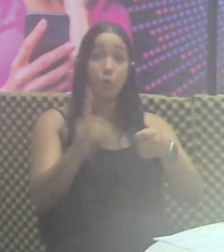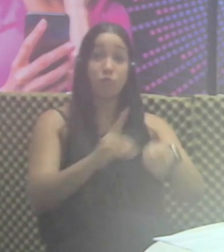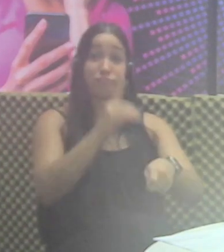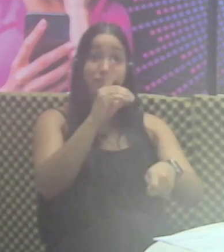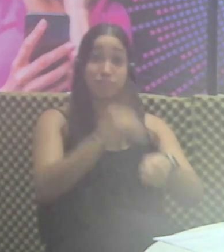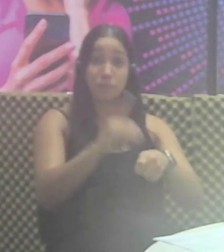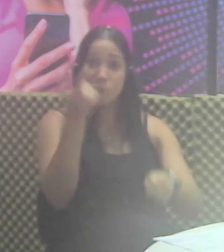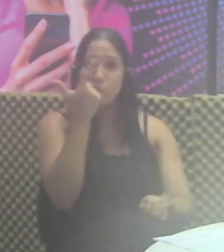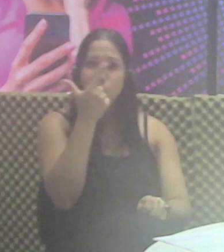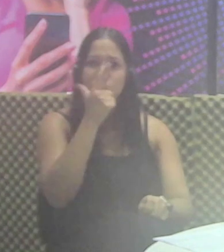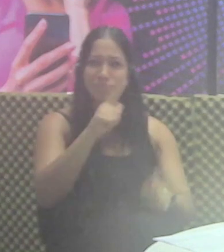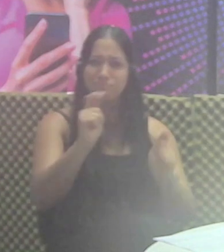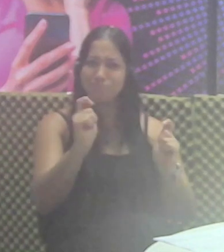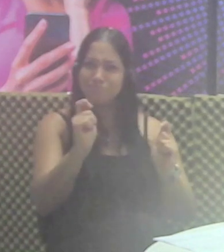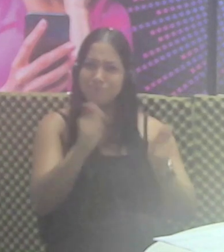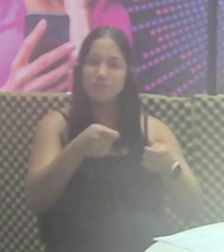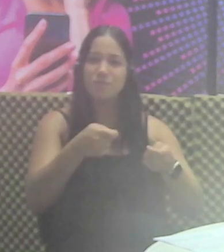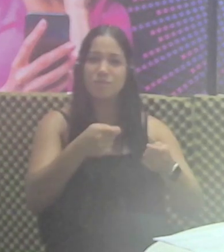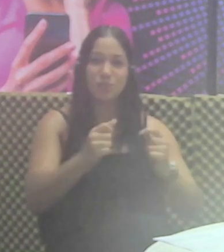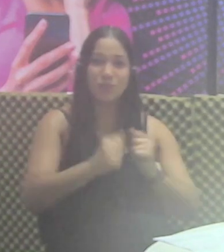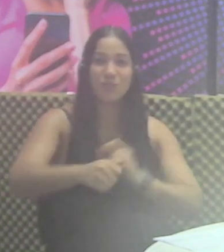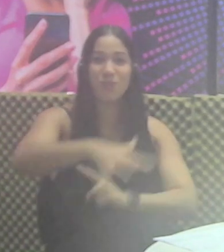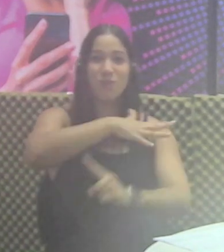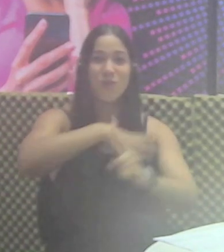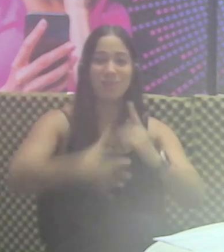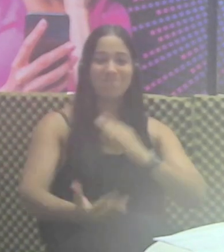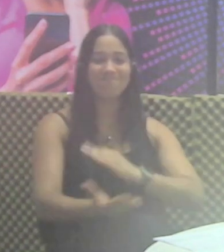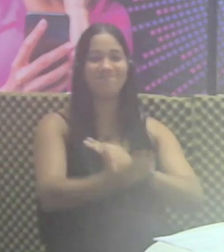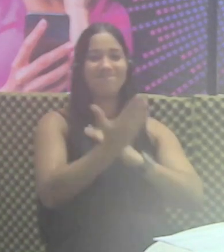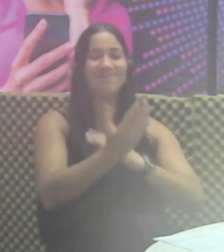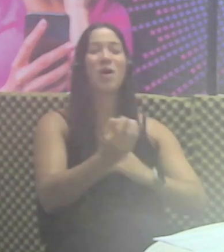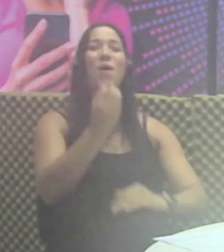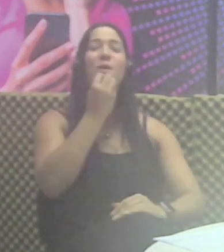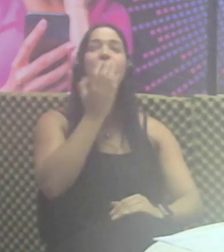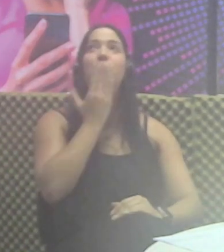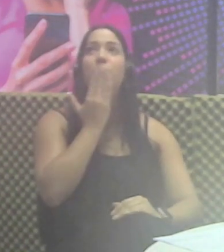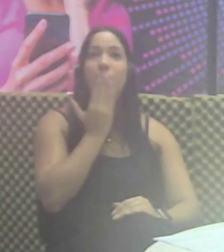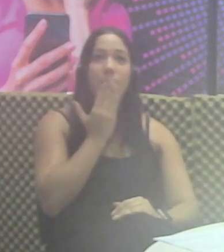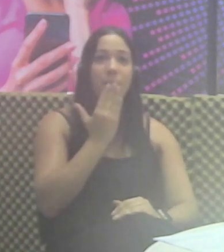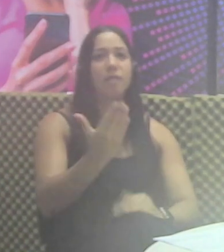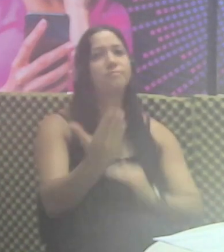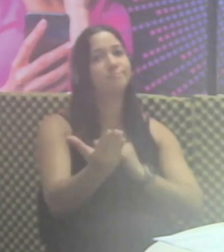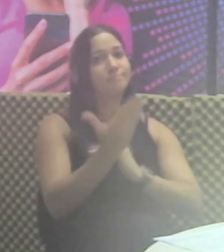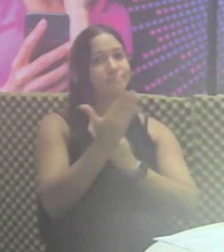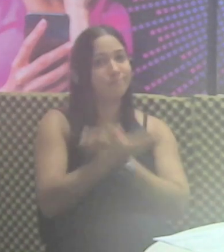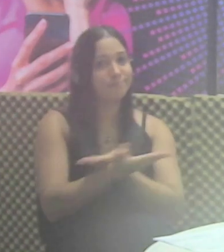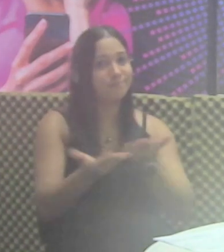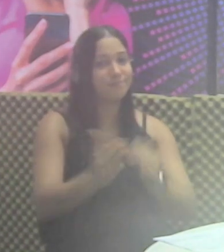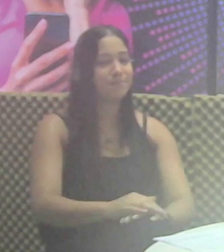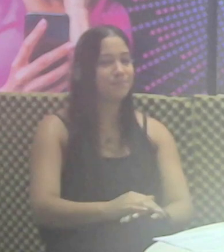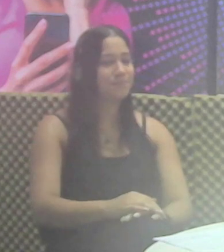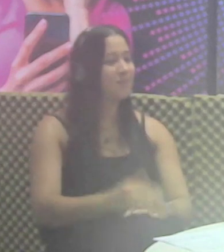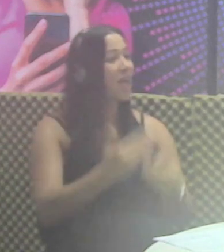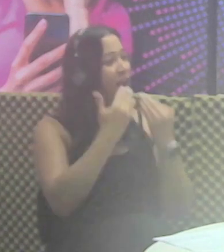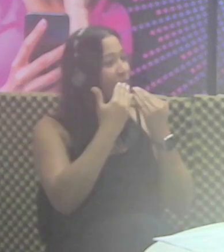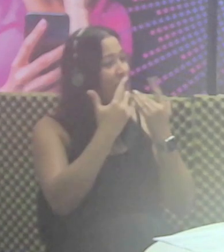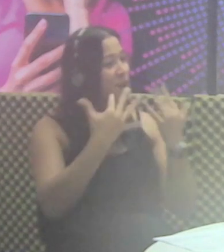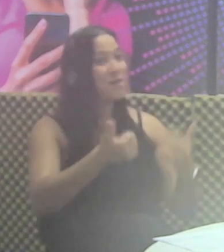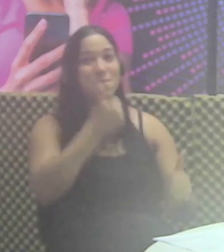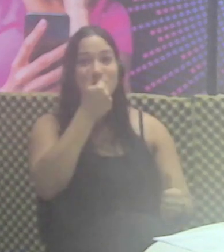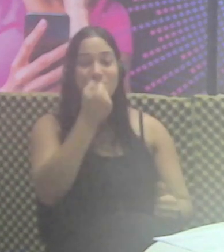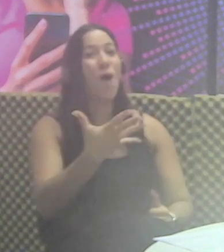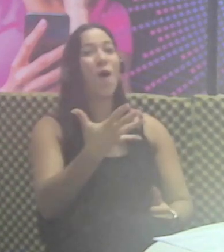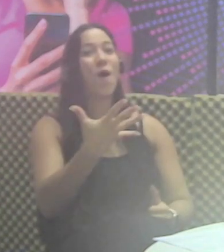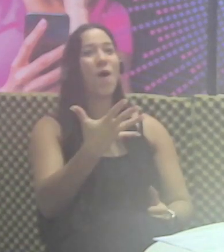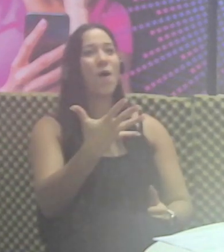ser efetivo com a participação social. É mais uma chance de pedir a ajuda de todos. Arruda, e a notícia é boa, mas